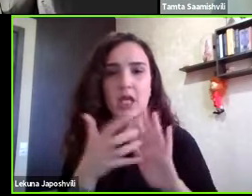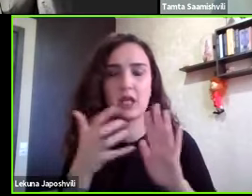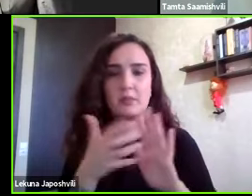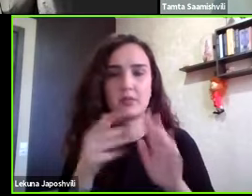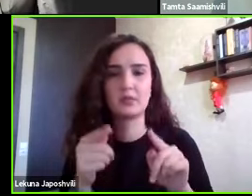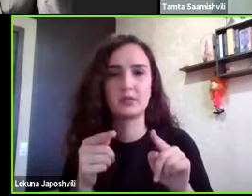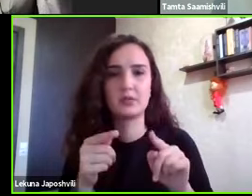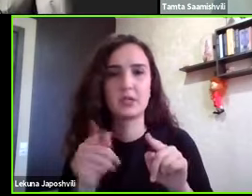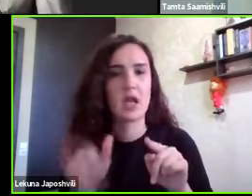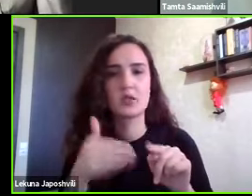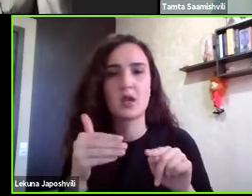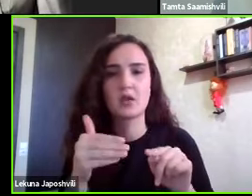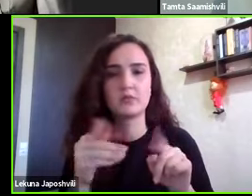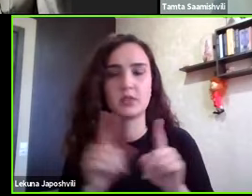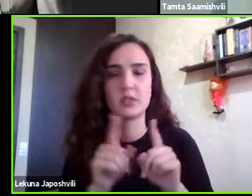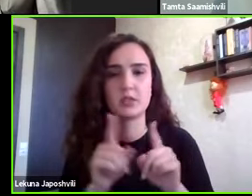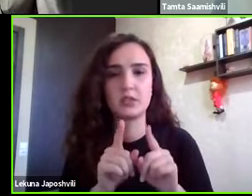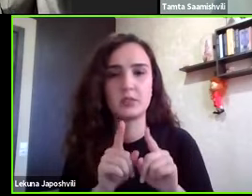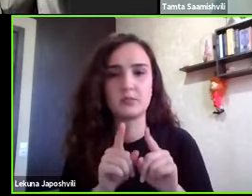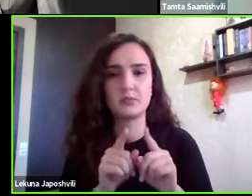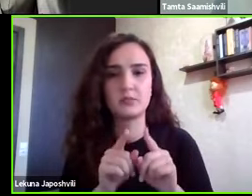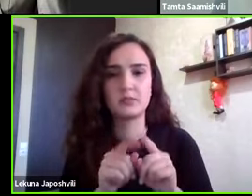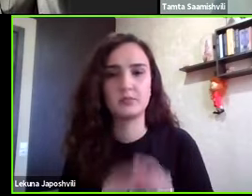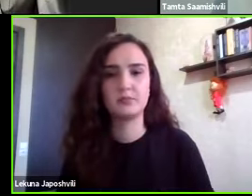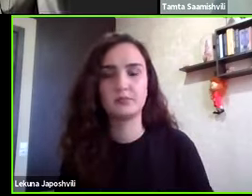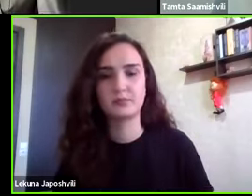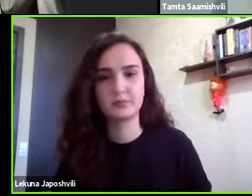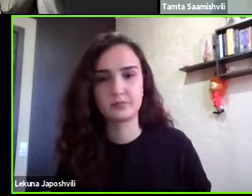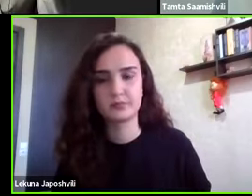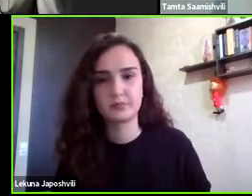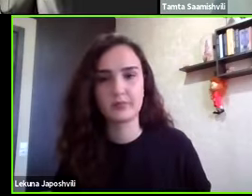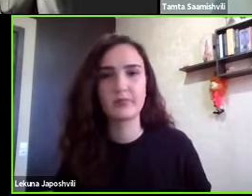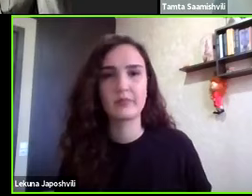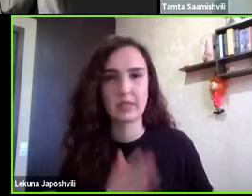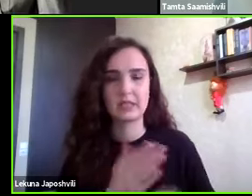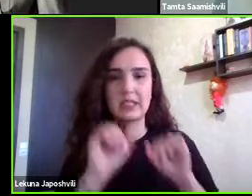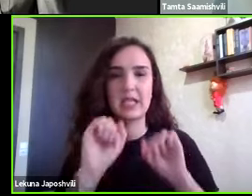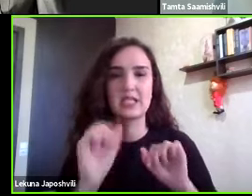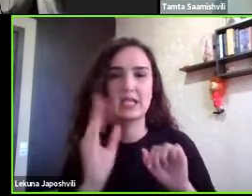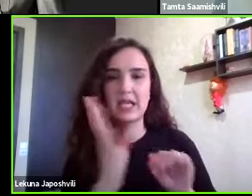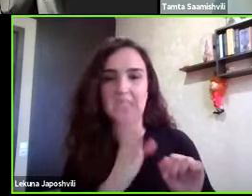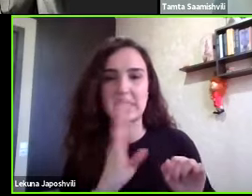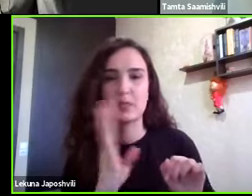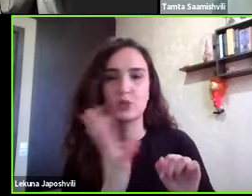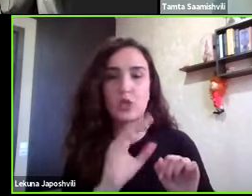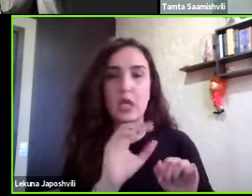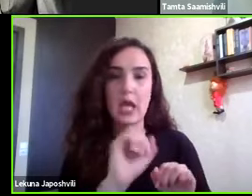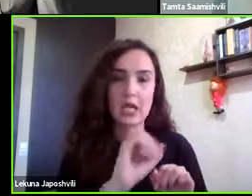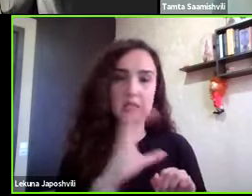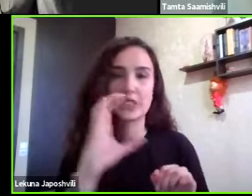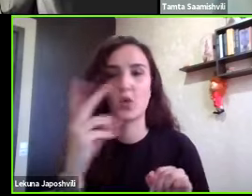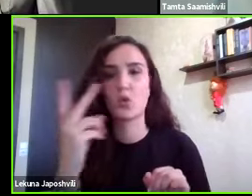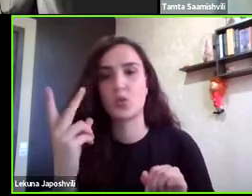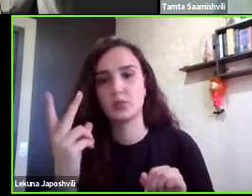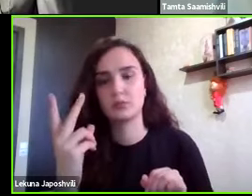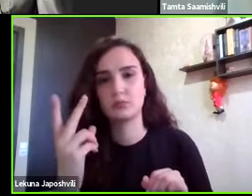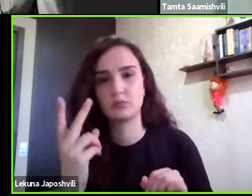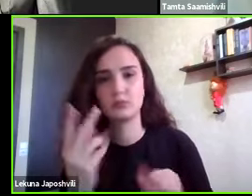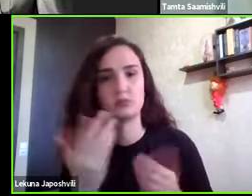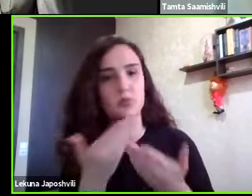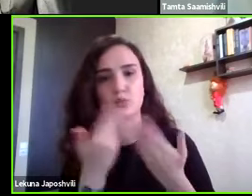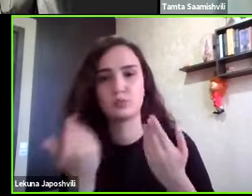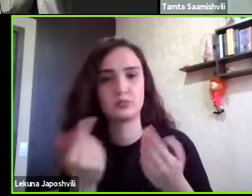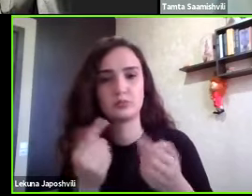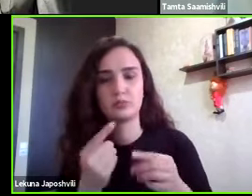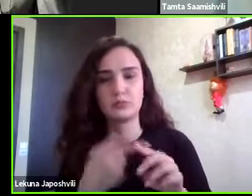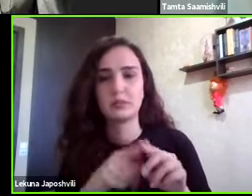ესე იგი არა აქვთ ესეთი ეგრეთ წოდებული რეცეპტორი არის AC2 რომელიც არ გამომუშავდება